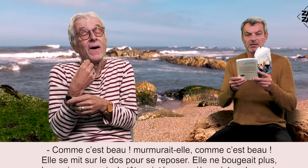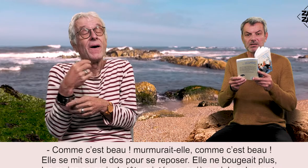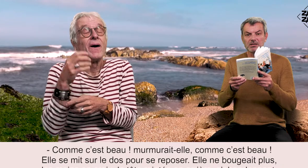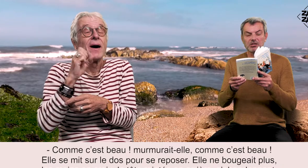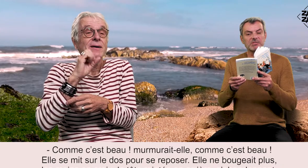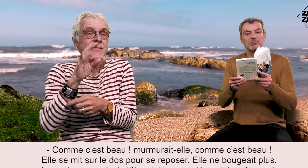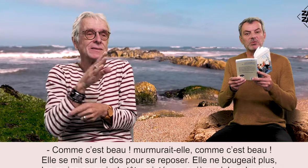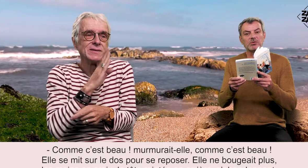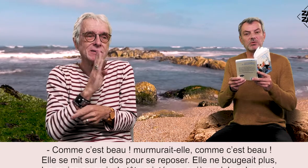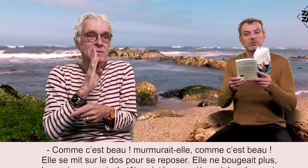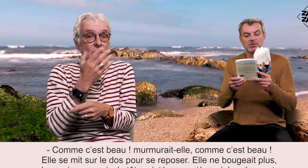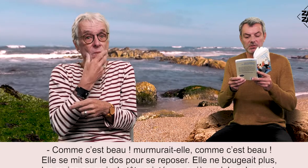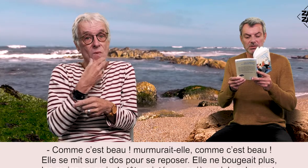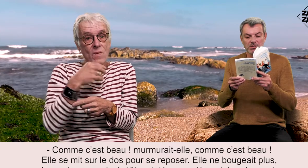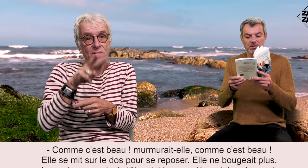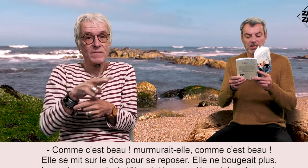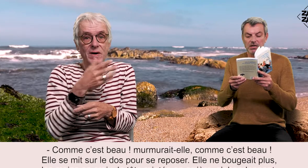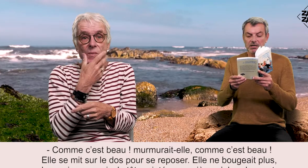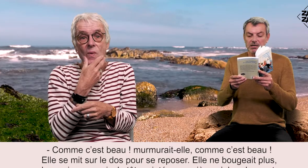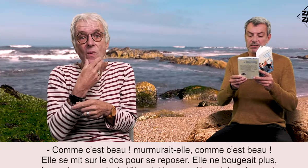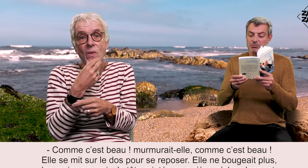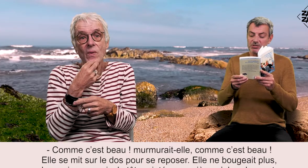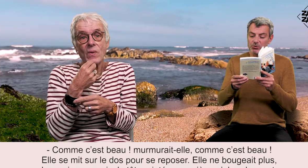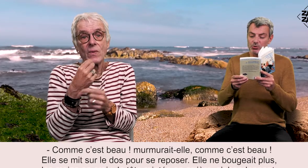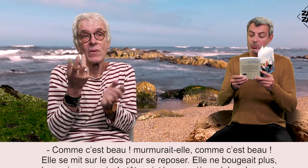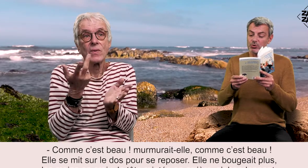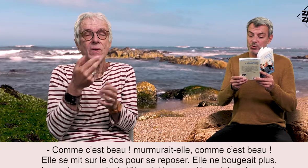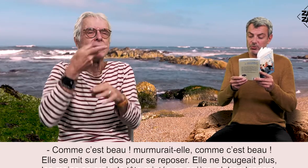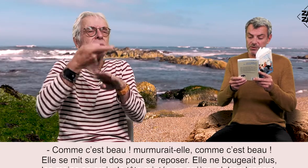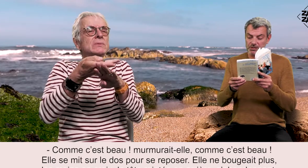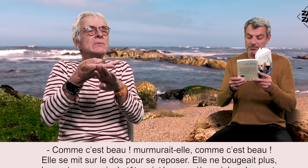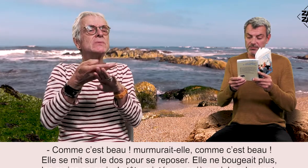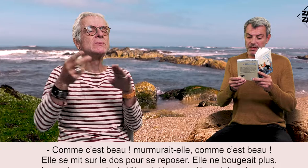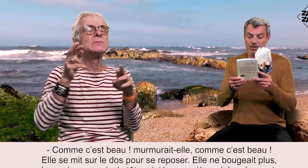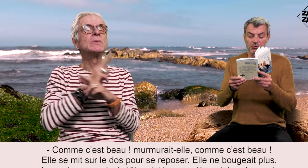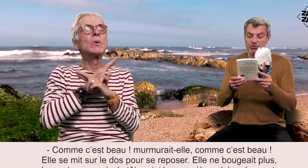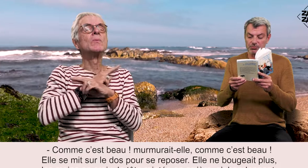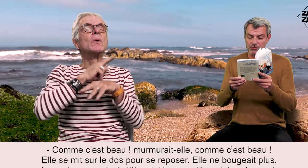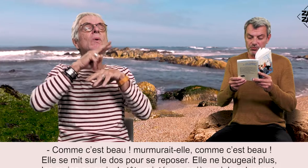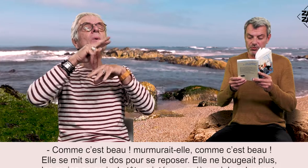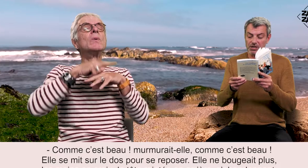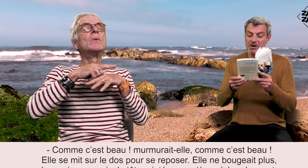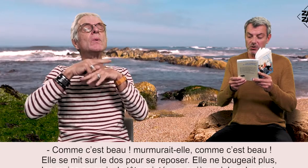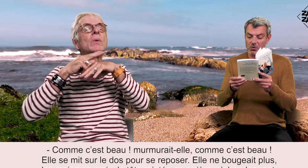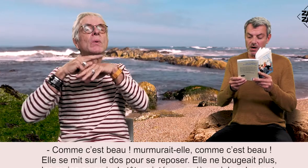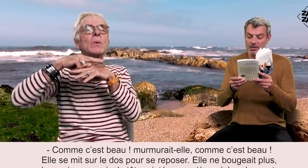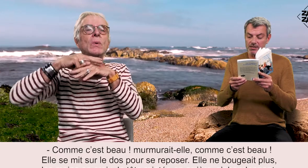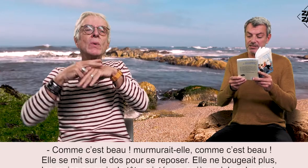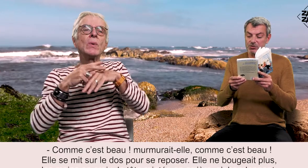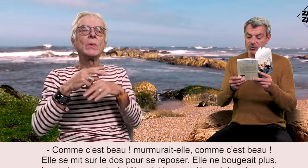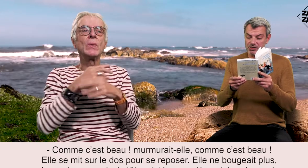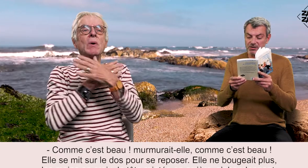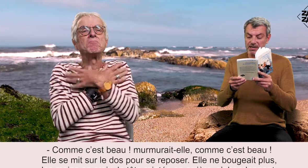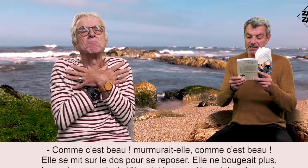-elle. « Comme c'est beau ! » Elle se mit sur le dos pour se reposer. Elle ne bougeait plus, les mains en croix,